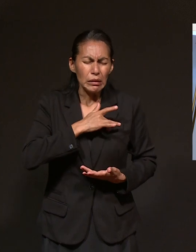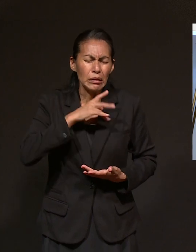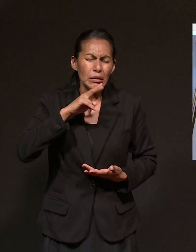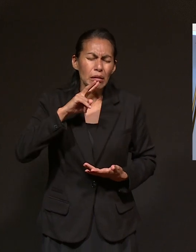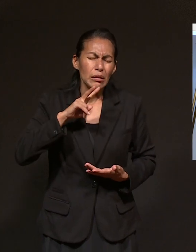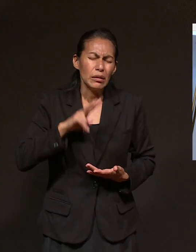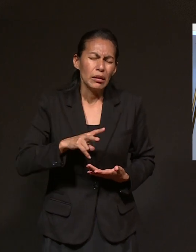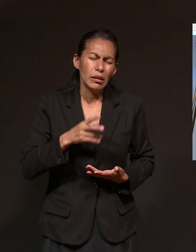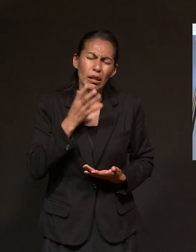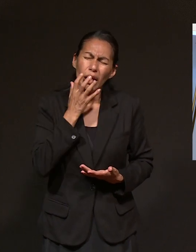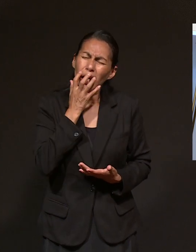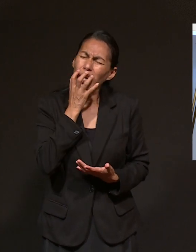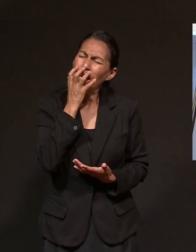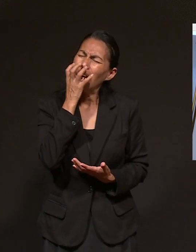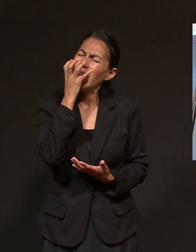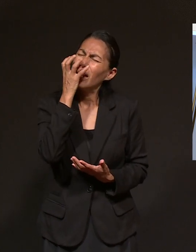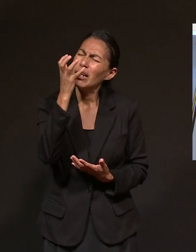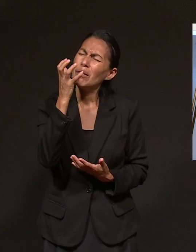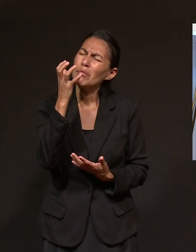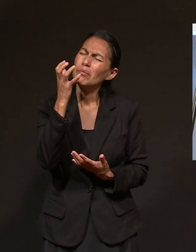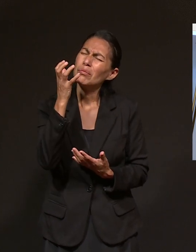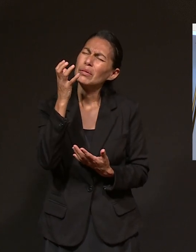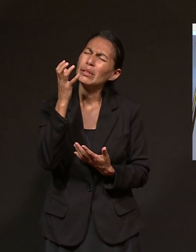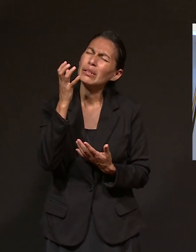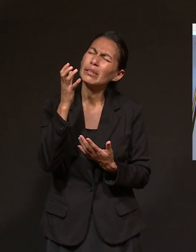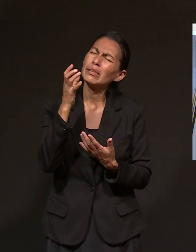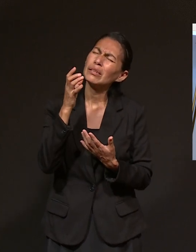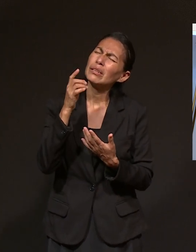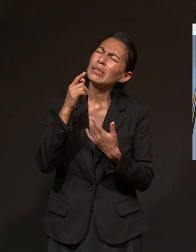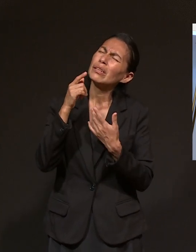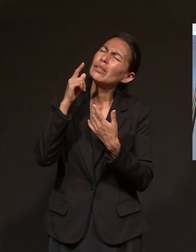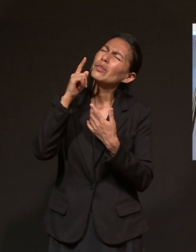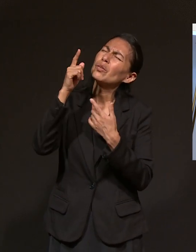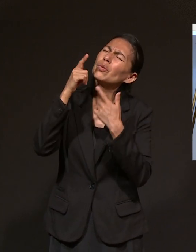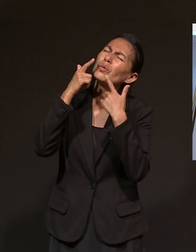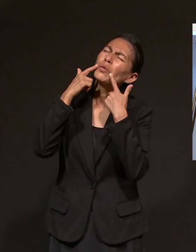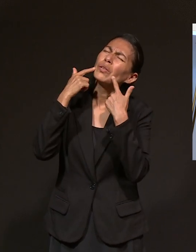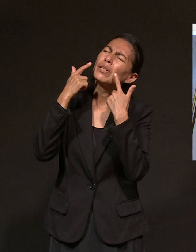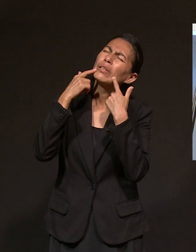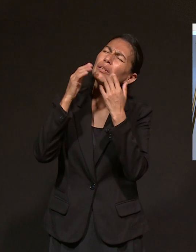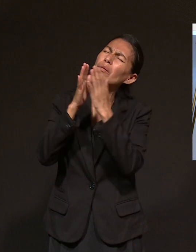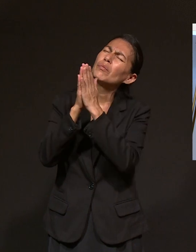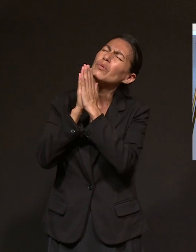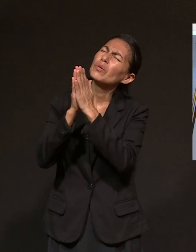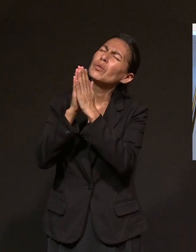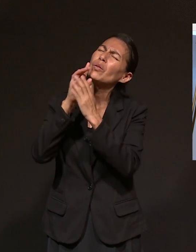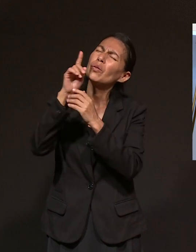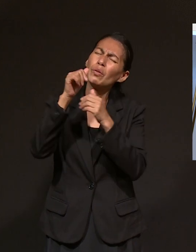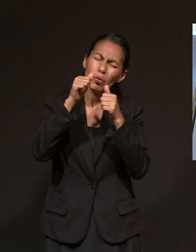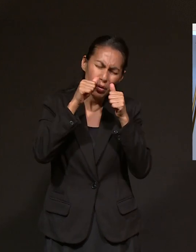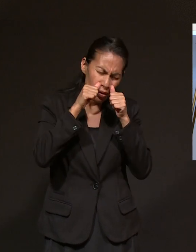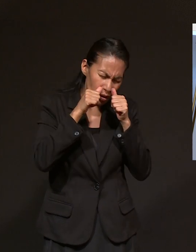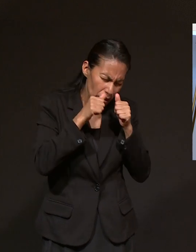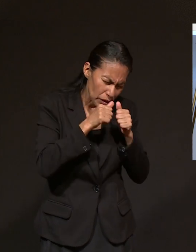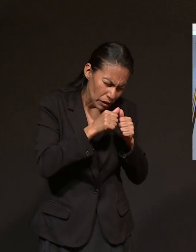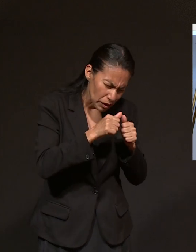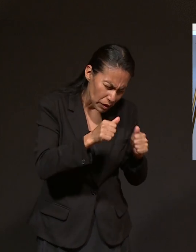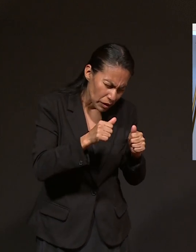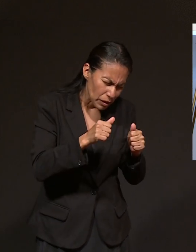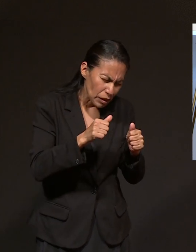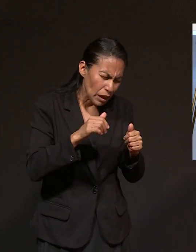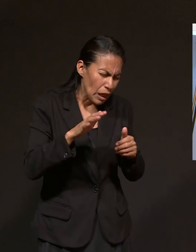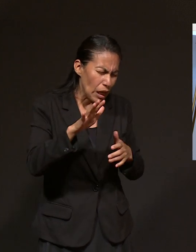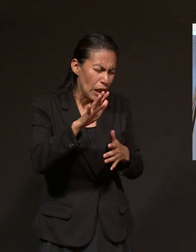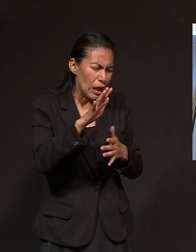sinceridad Se elevan Al trono De tu gracia A través De los méritos De tu hijo Amado Jesús